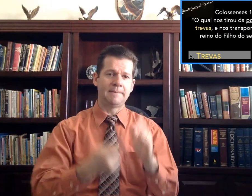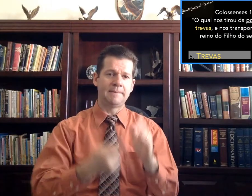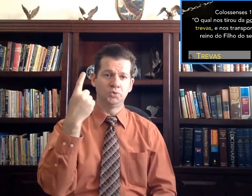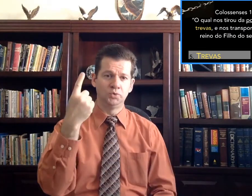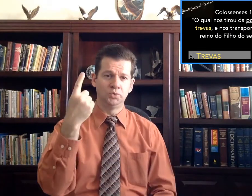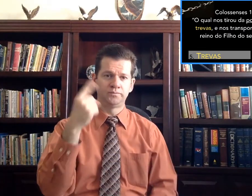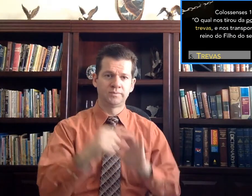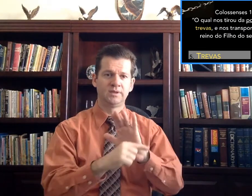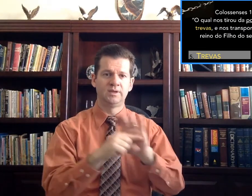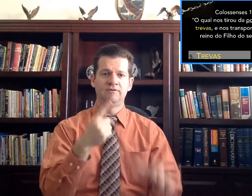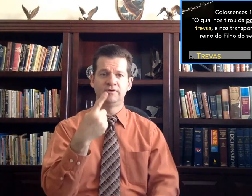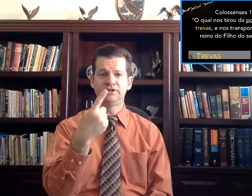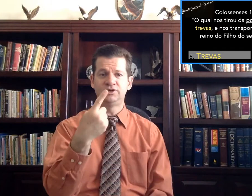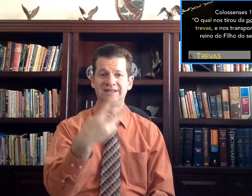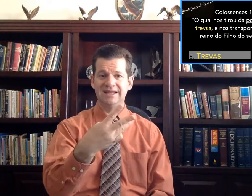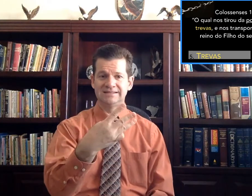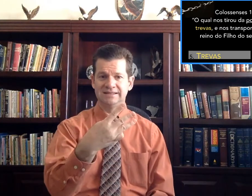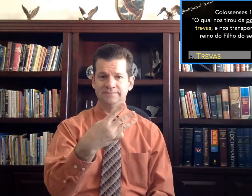capítulo 1, versículo 13.